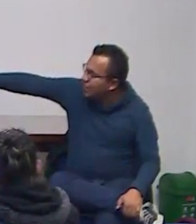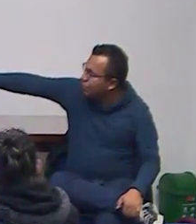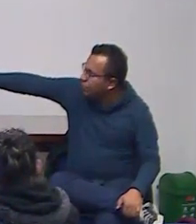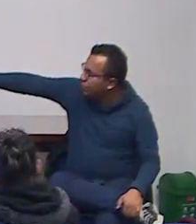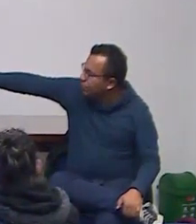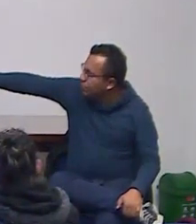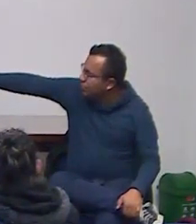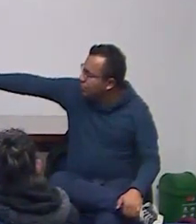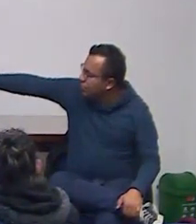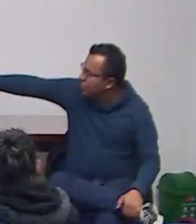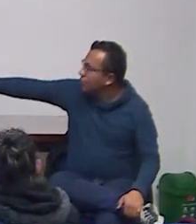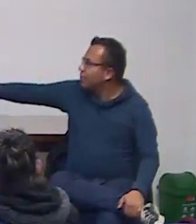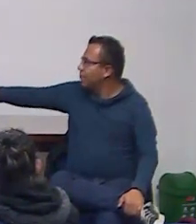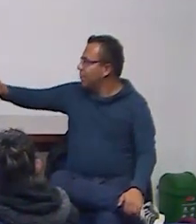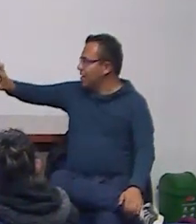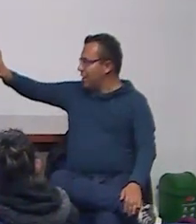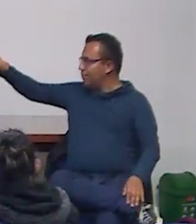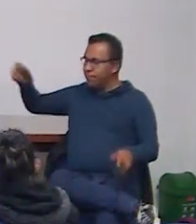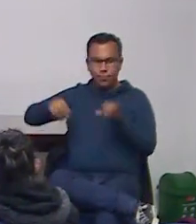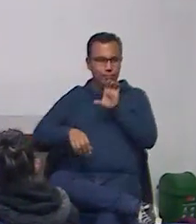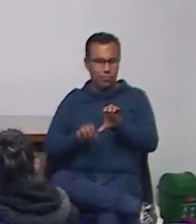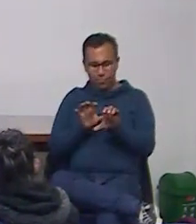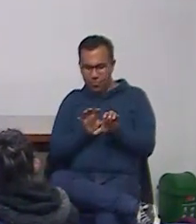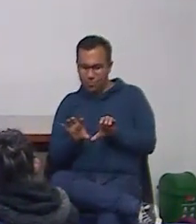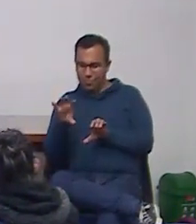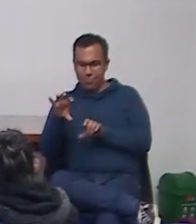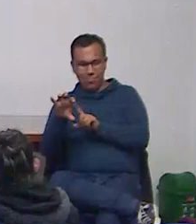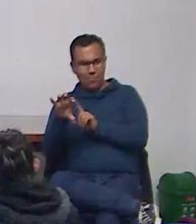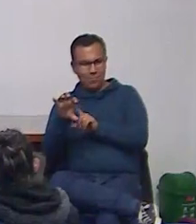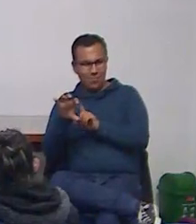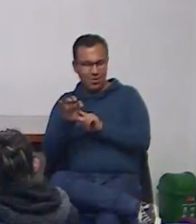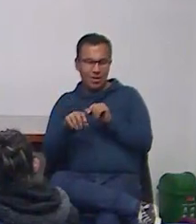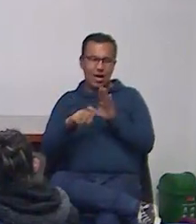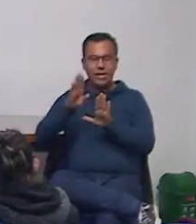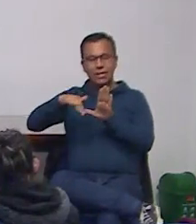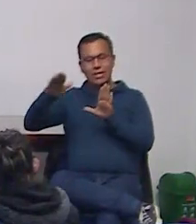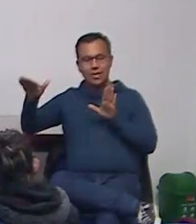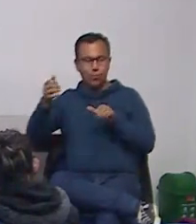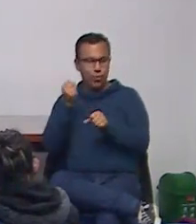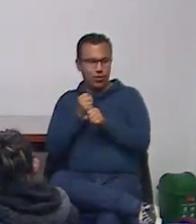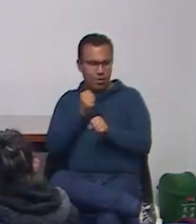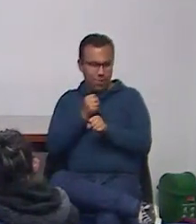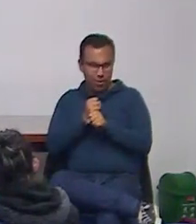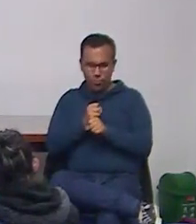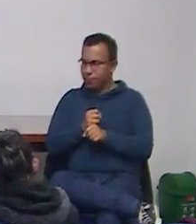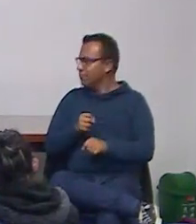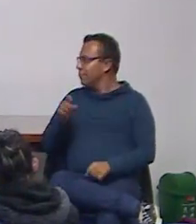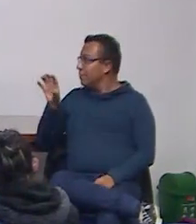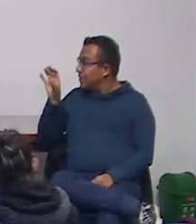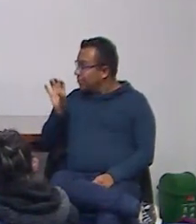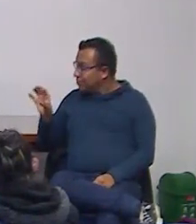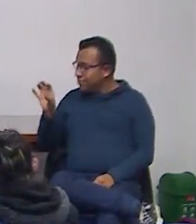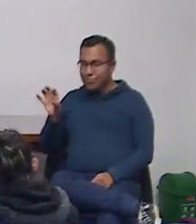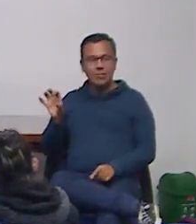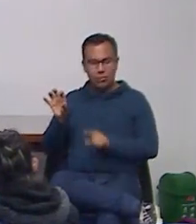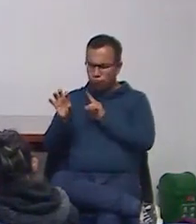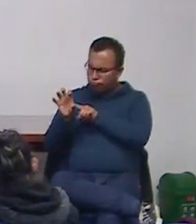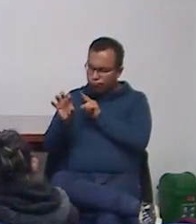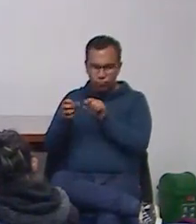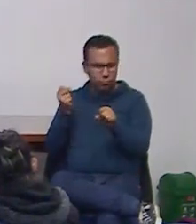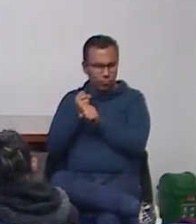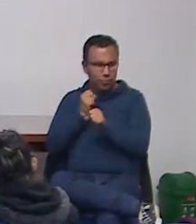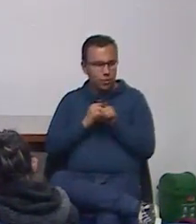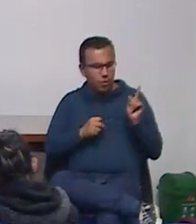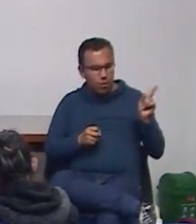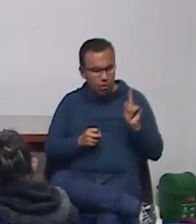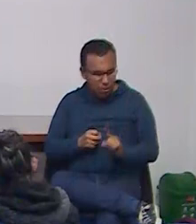sí ritmo de trabajo sí e sí por la experiencia que he tenido sí como